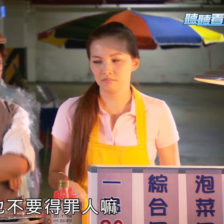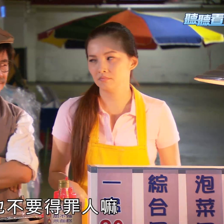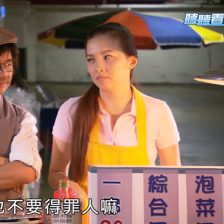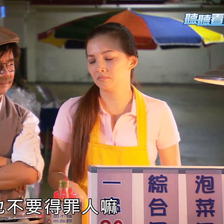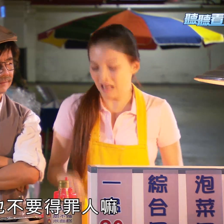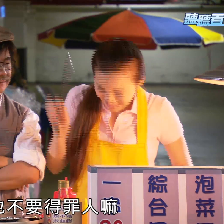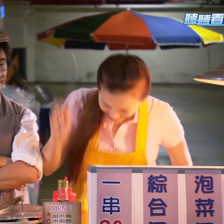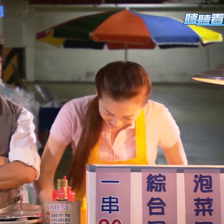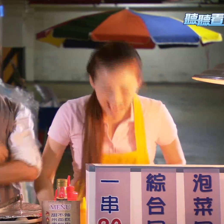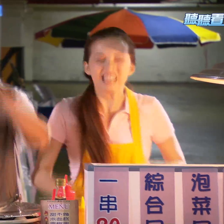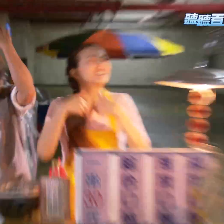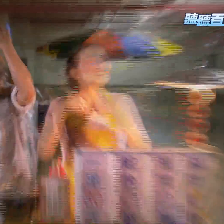嘛。